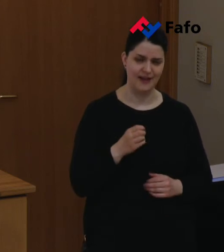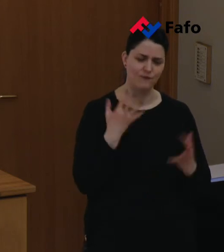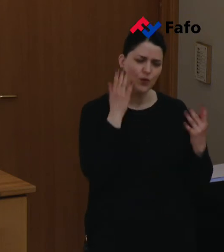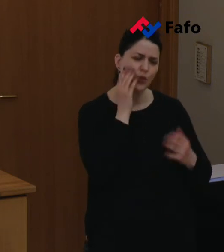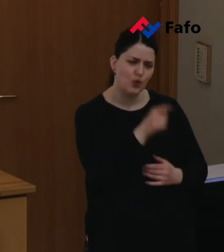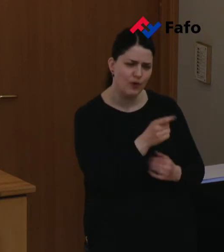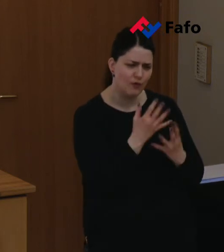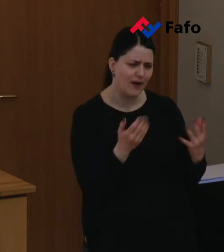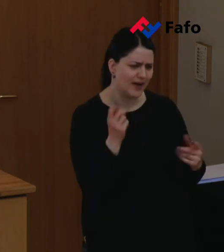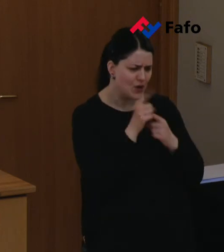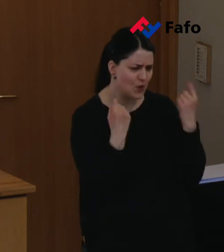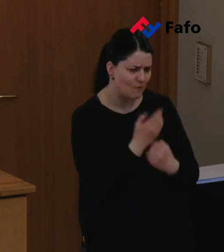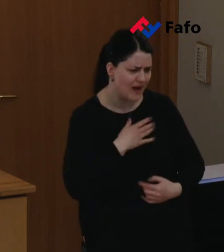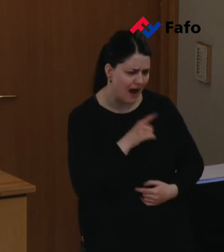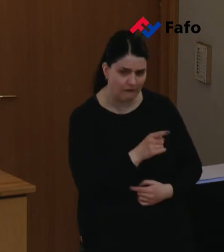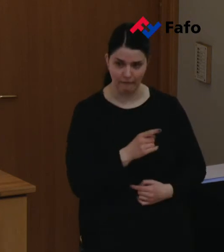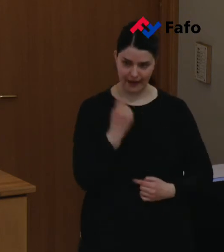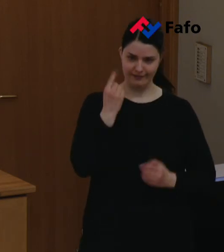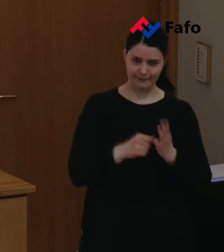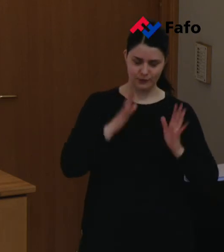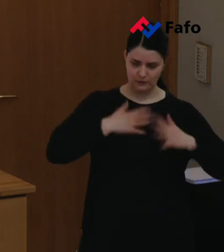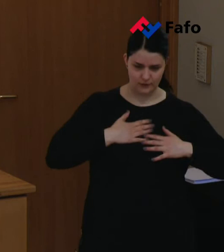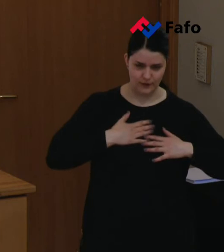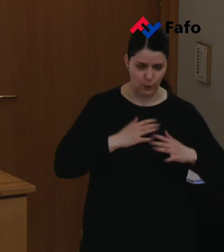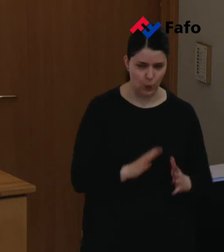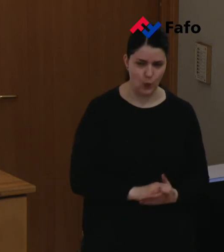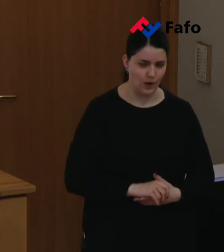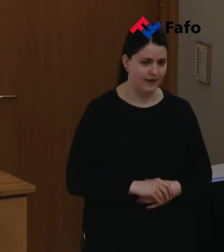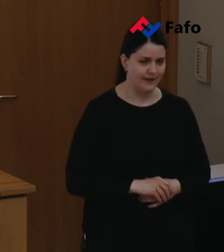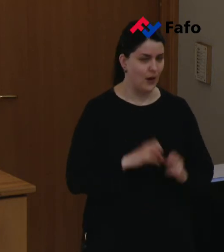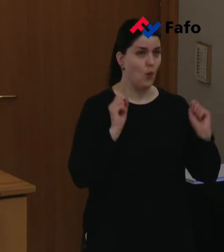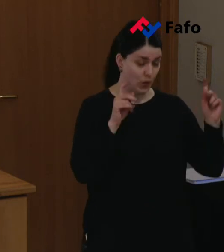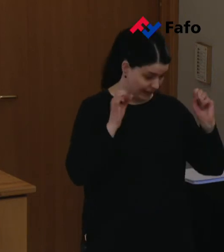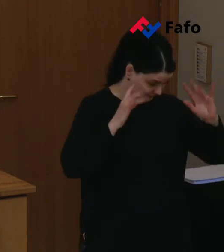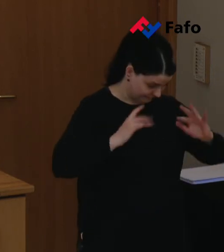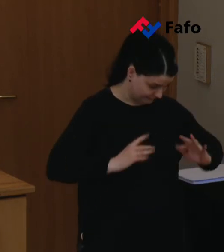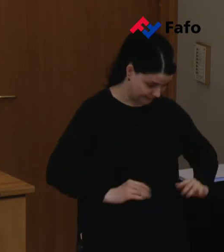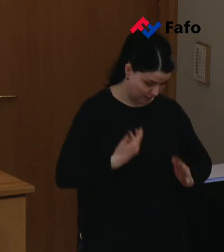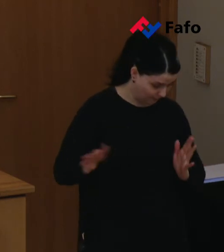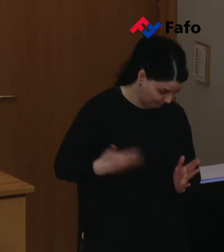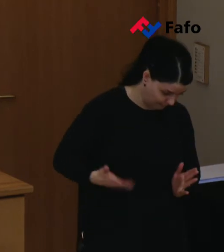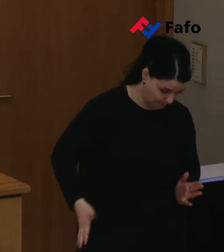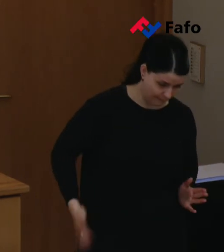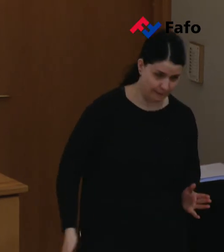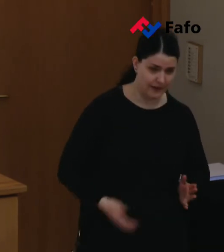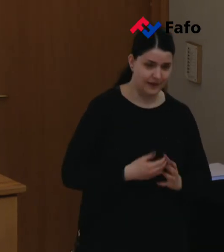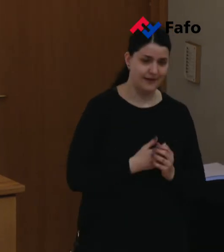hvor mange rom, nei! Et minutt. Ok, ja, ja da blåser vi det.